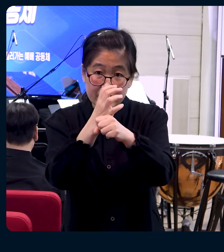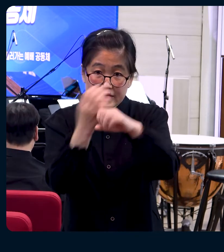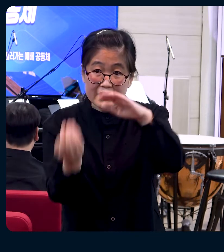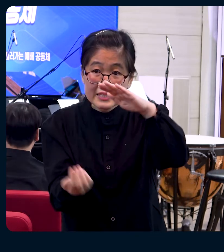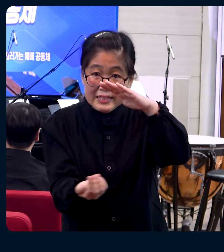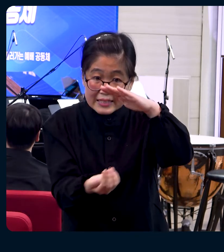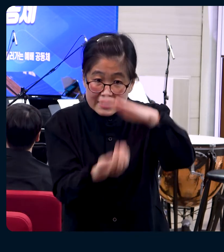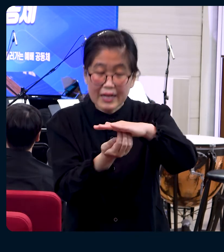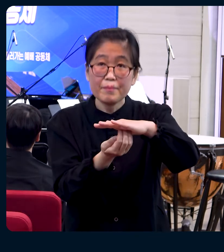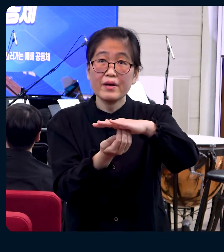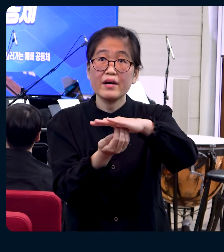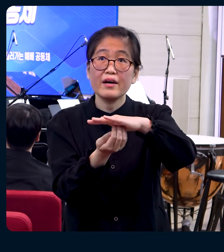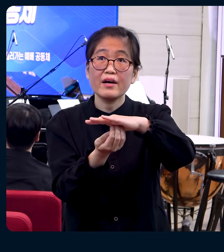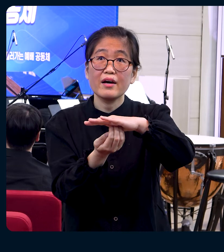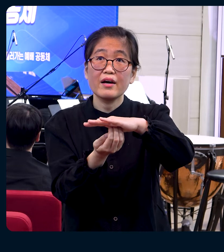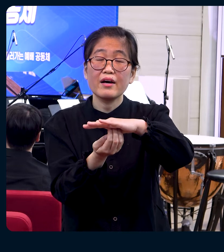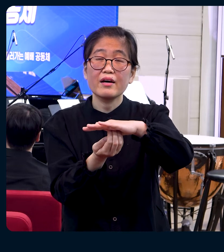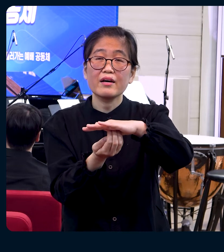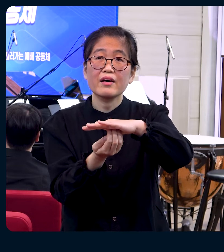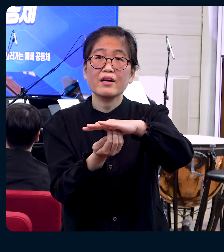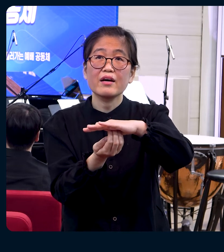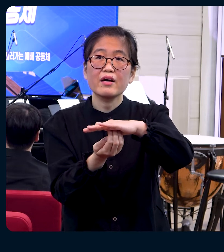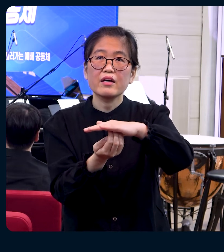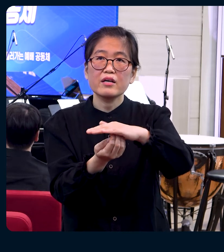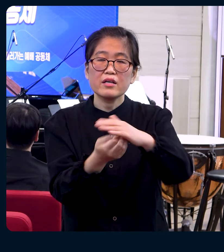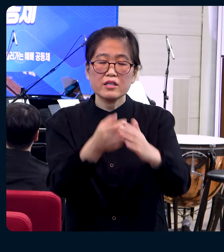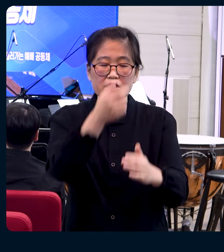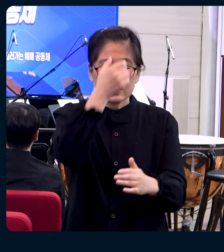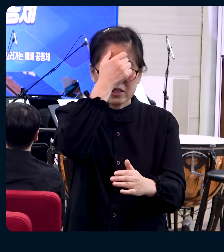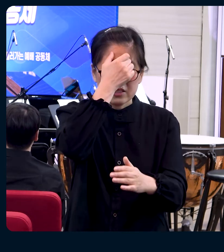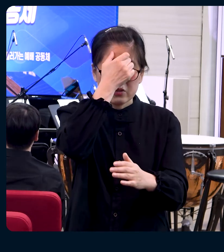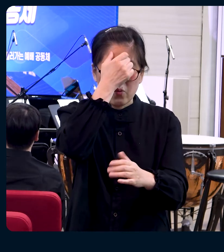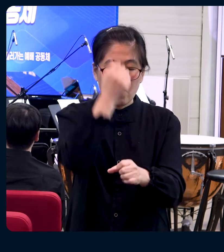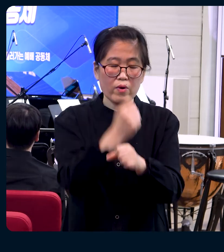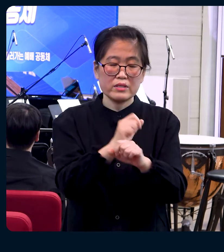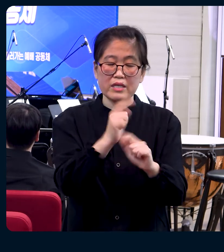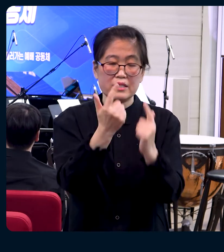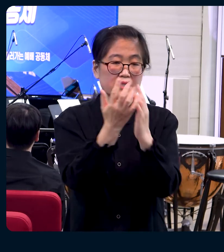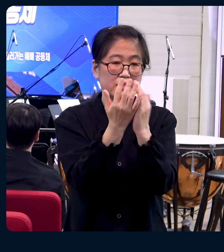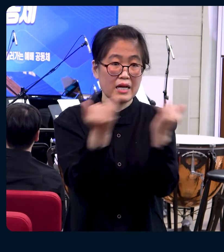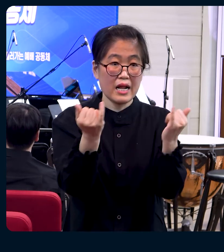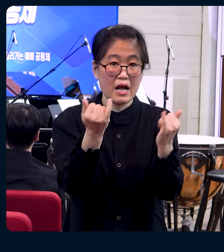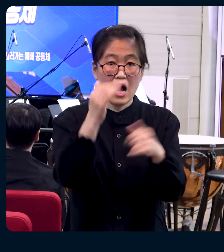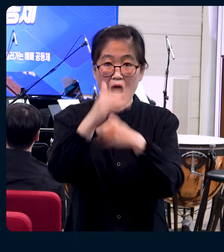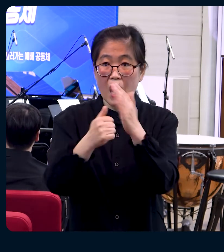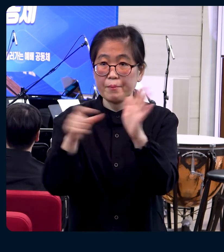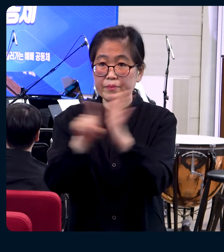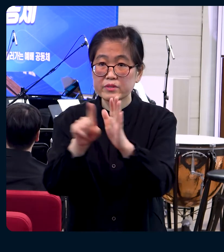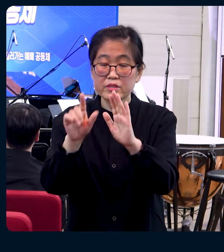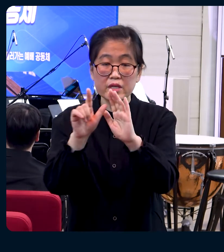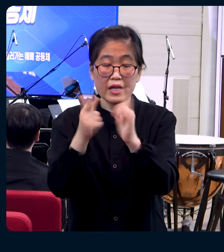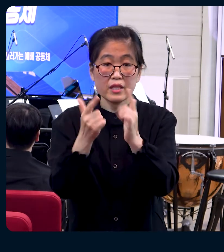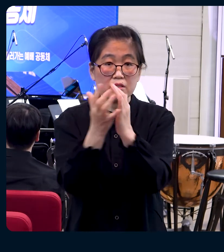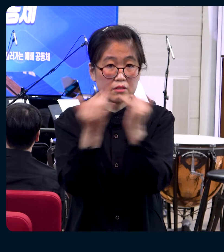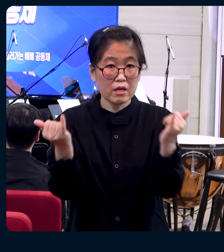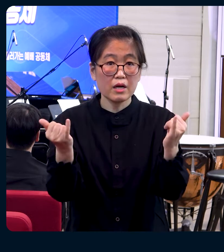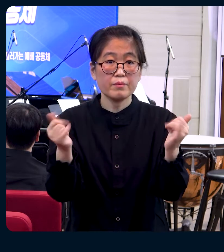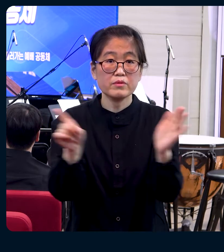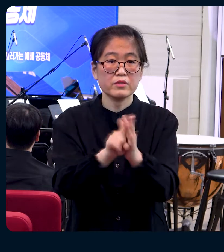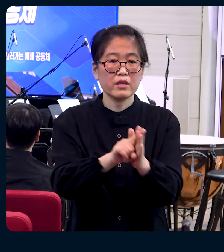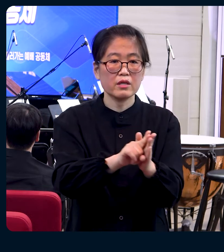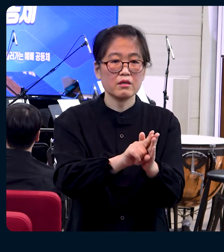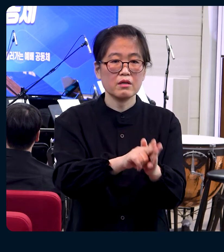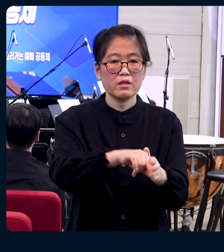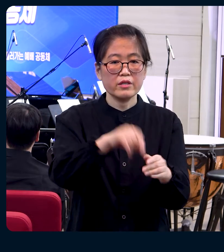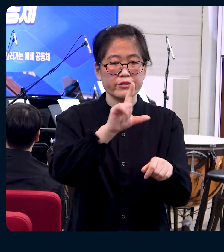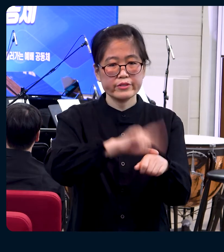40년이 참해, 만 2년이 찼다는 말은 이런 뜻입니다. 기도하지 않는 사람, 하나님을 믿지 않는 사람의